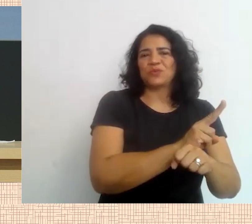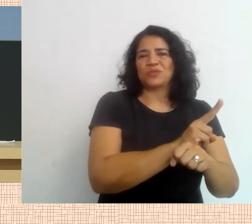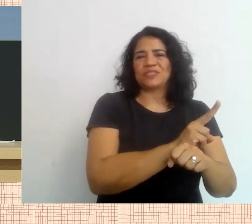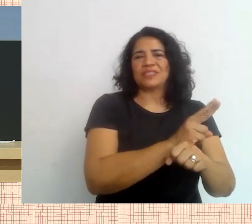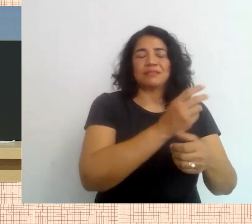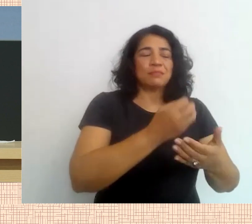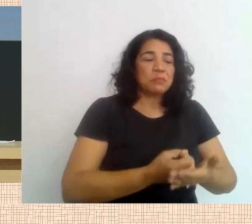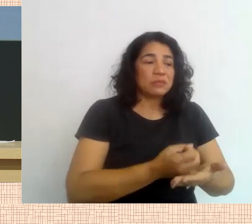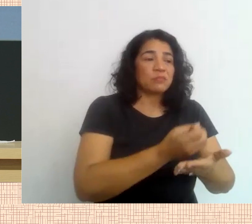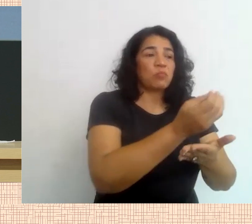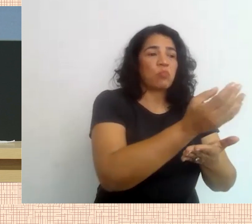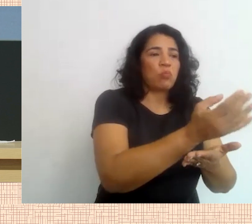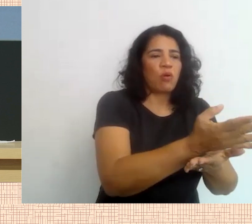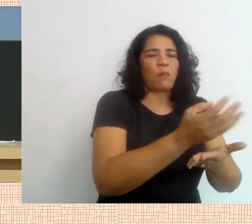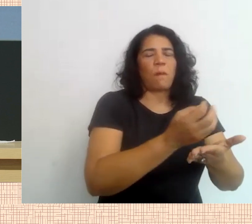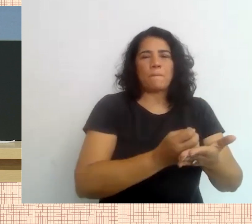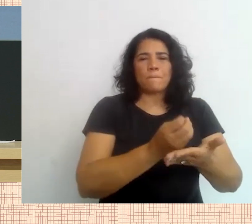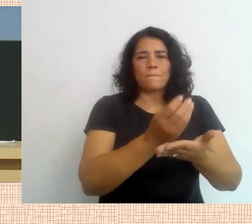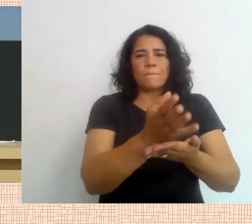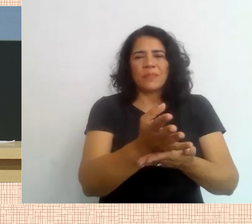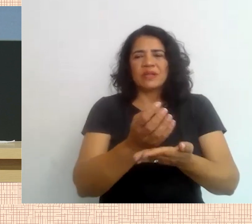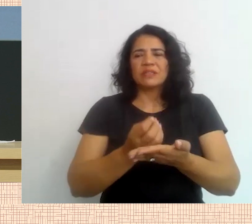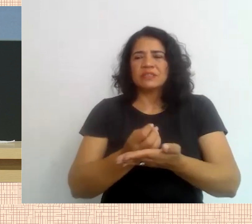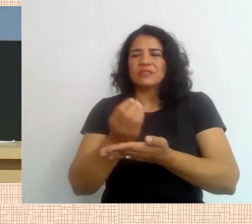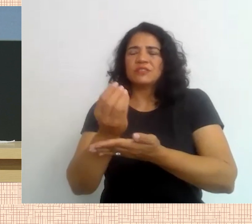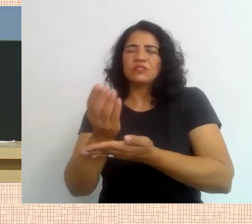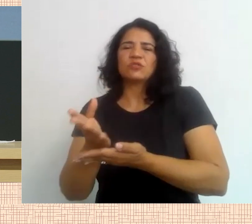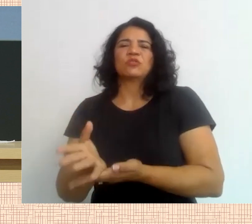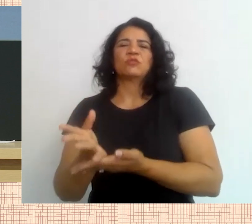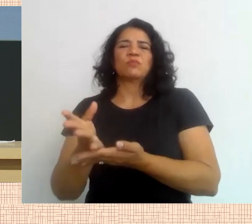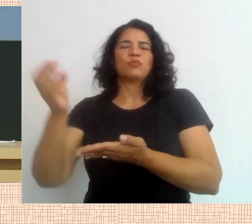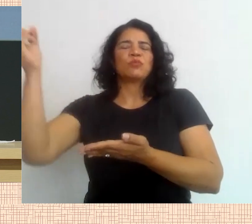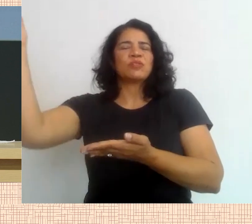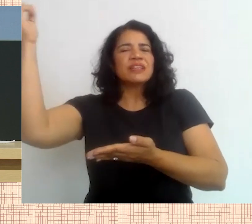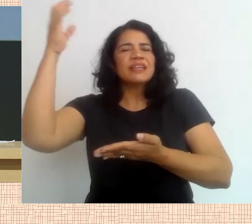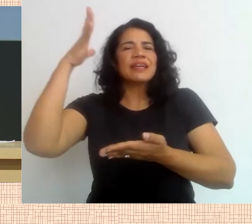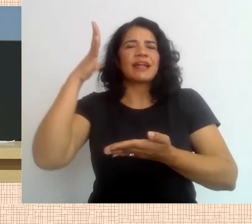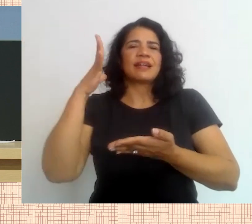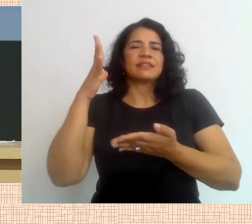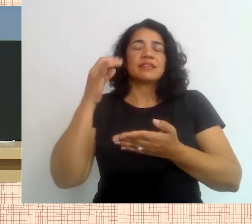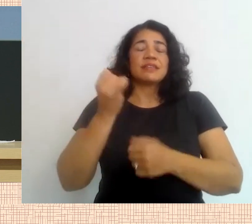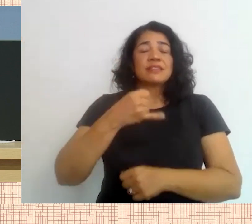Deus. Ele era esse mordomo que fazia esse